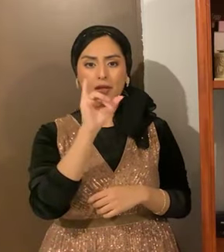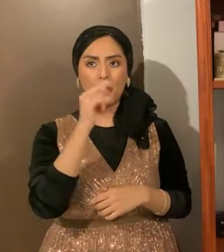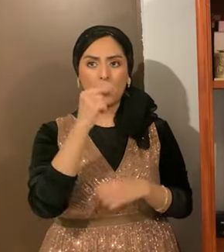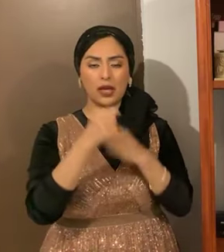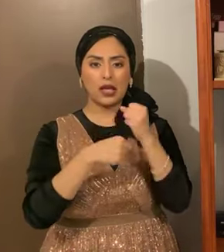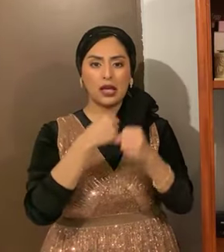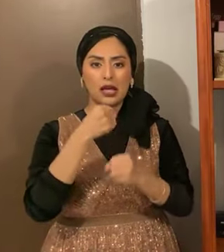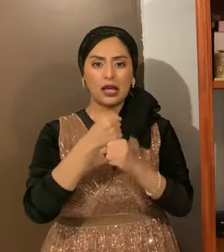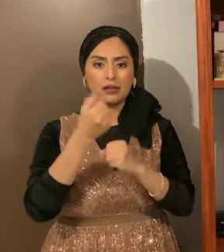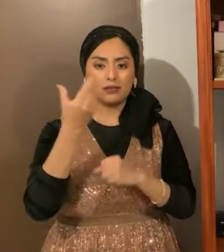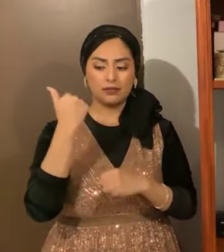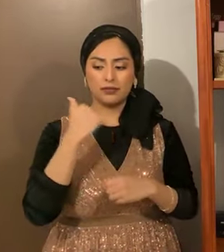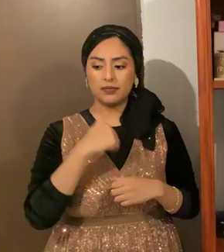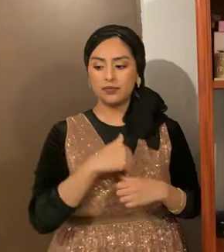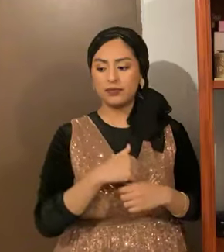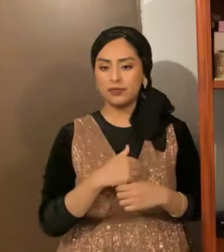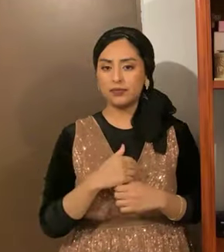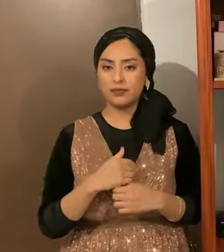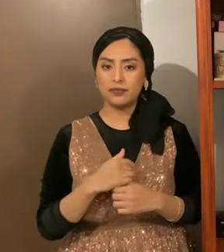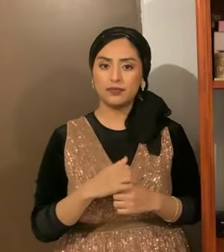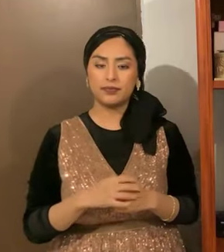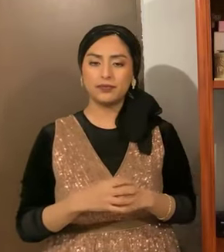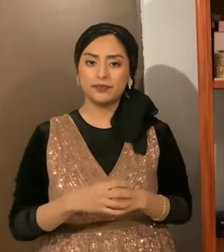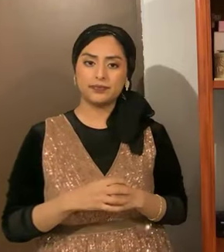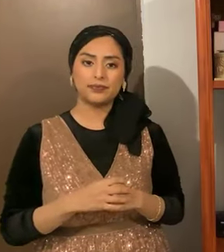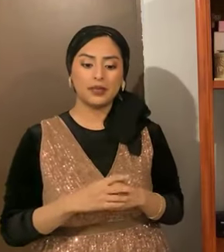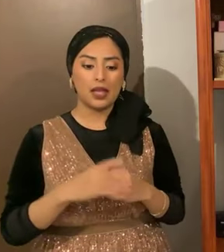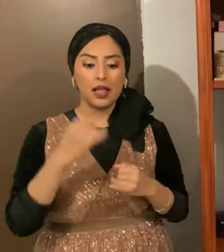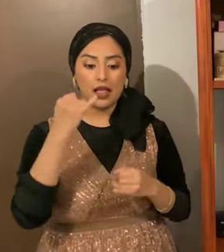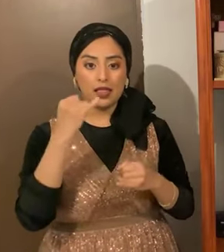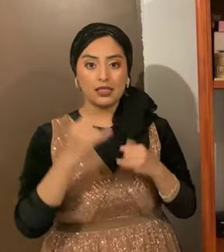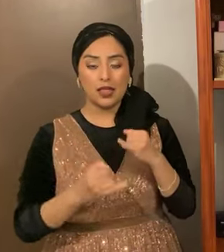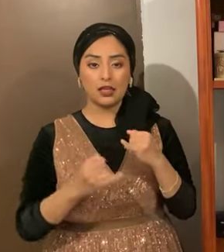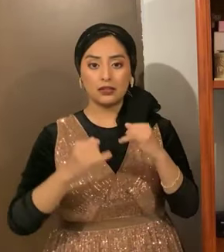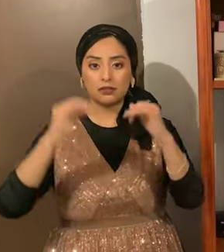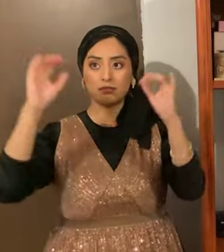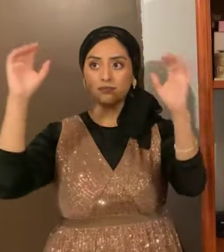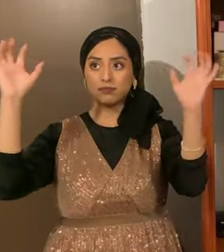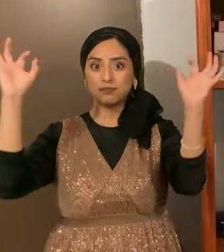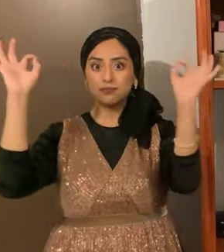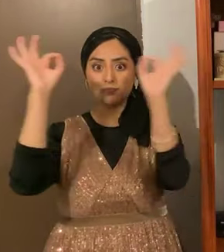sangre. Y este es el último de la tríada de eclipses,